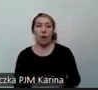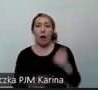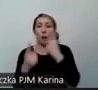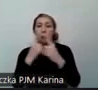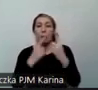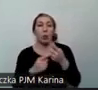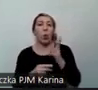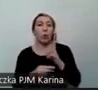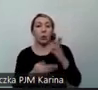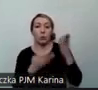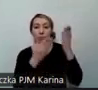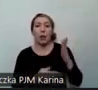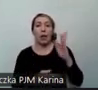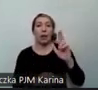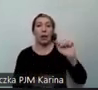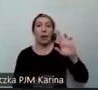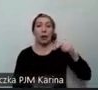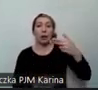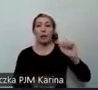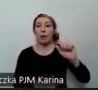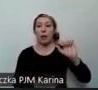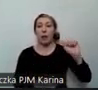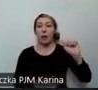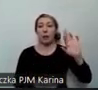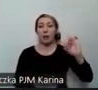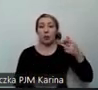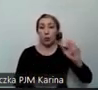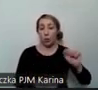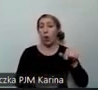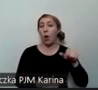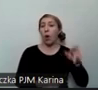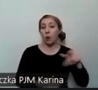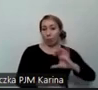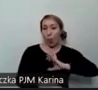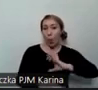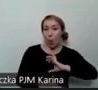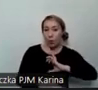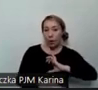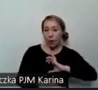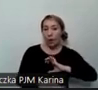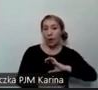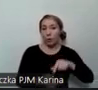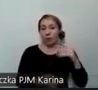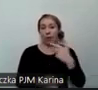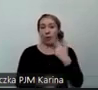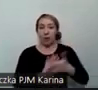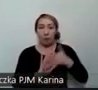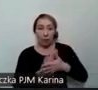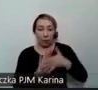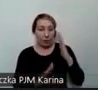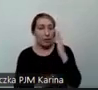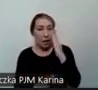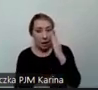o Karinie Aksańczuk, która jest kową, czyli zna język migowy,